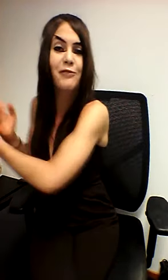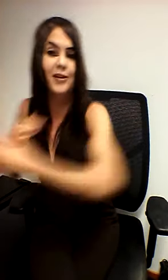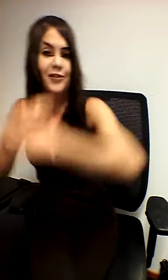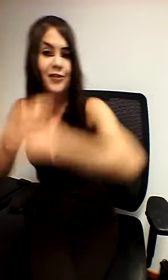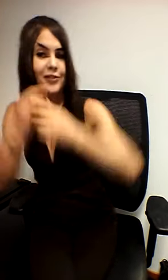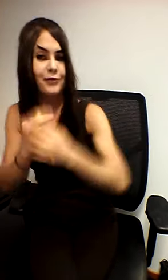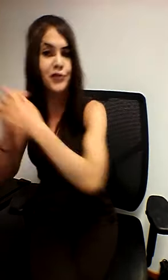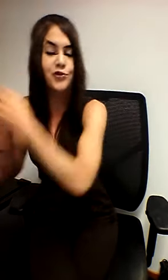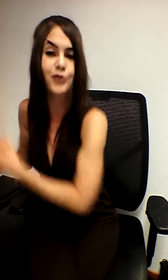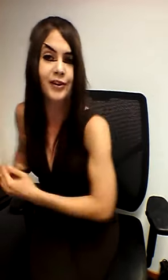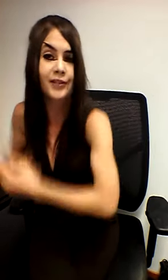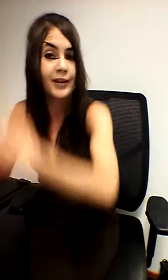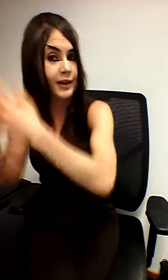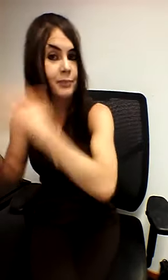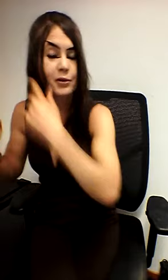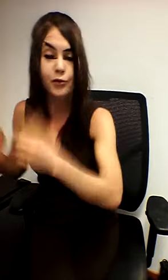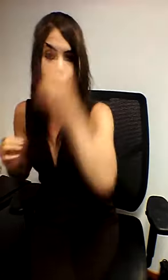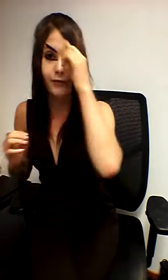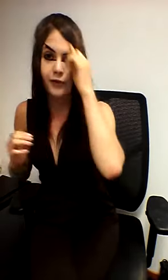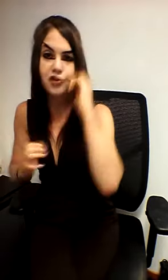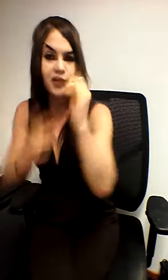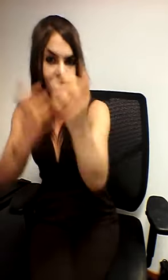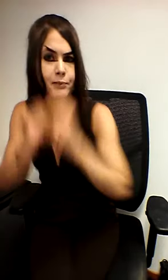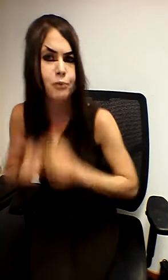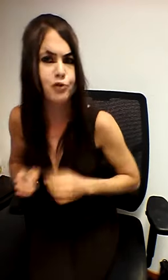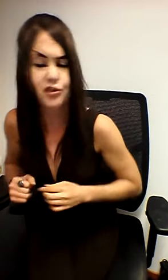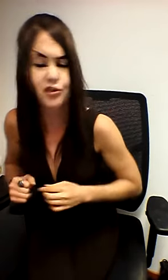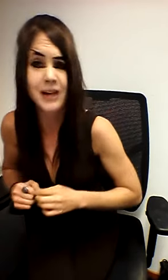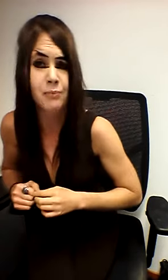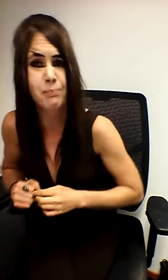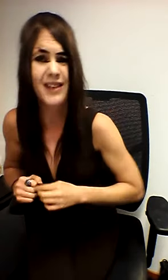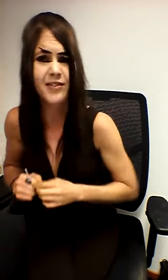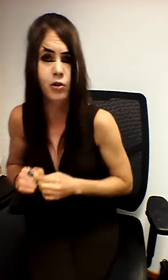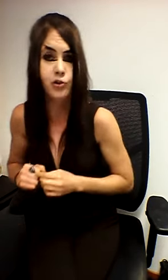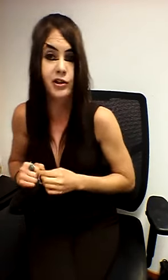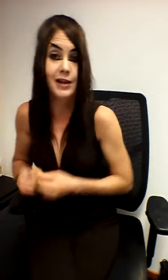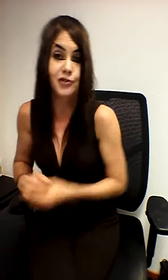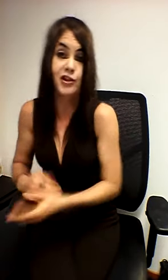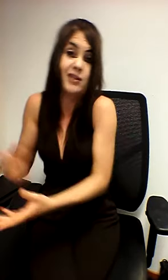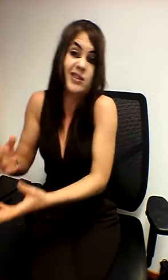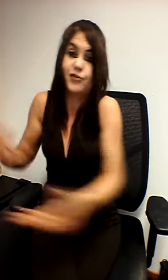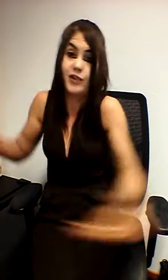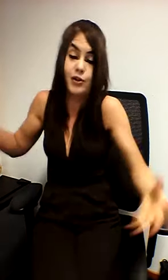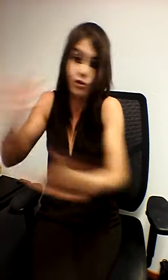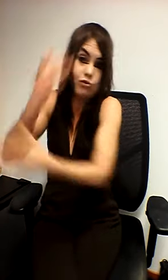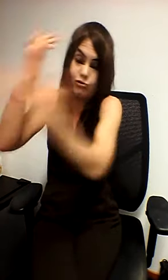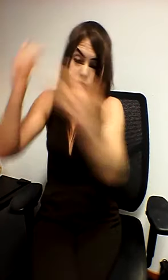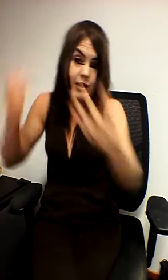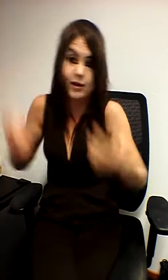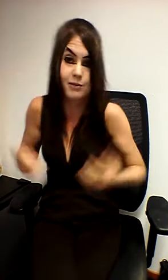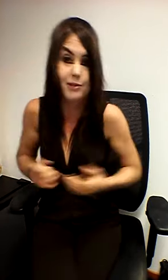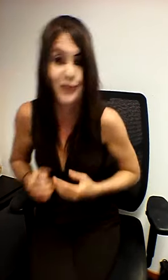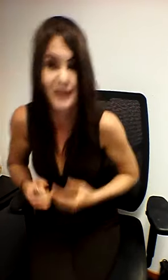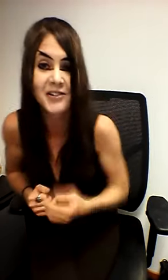van vetzuren in de mitochondriën van je cellen. Dat proces genaamd beta-oxidatie en garandeert dus ook nog helemaal niet